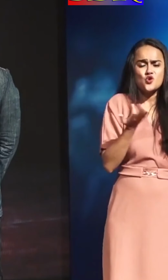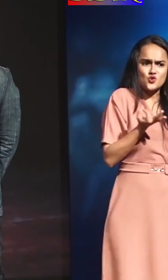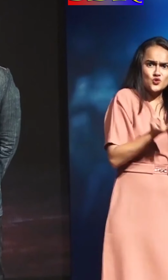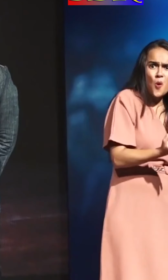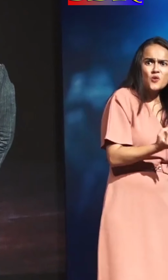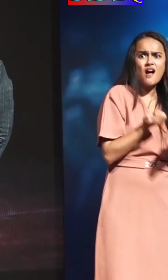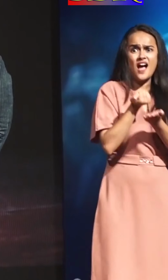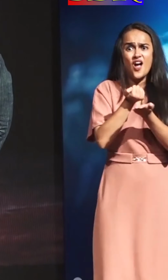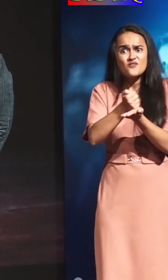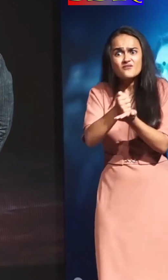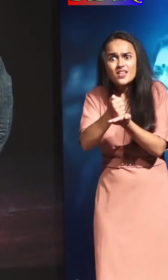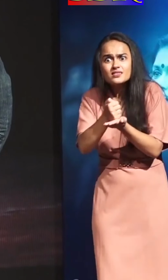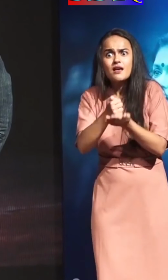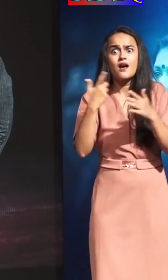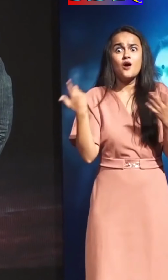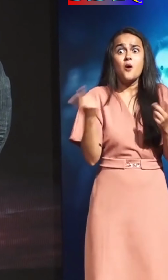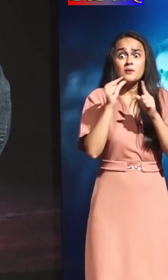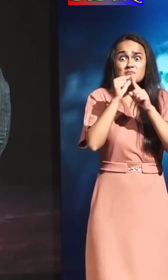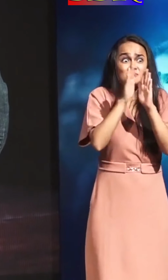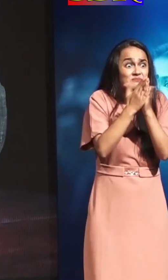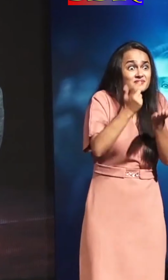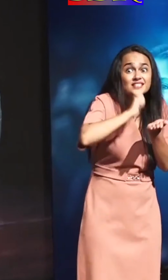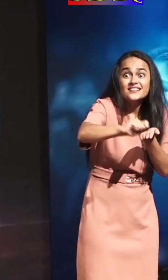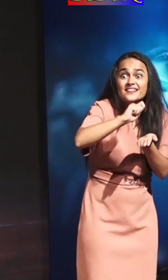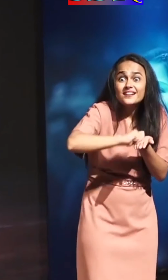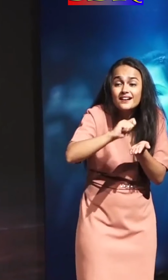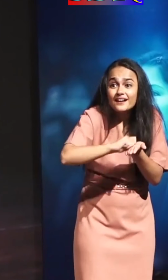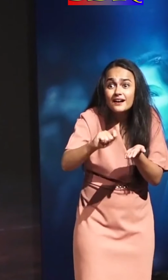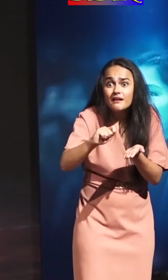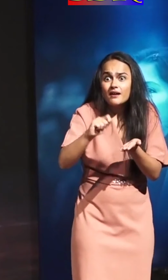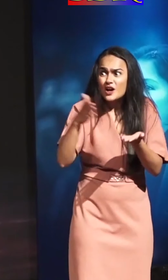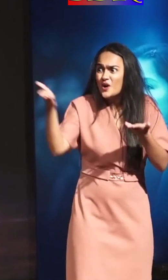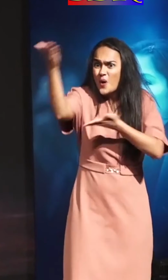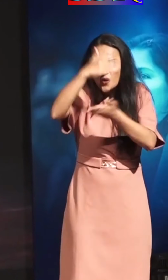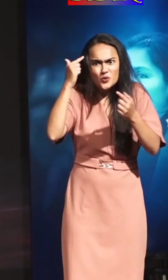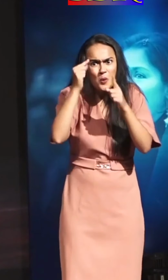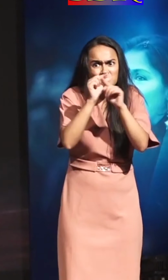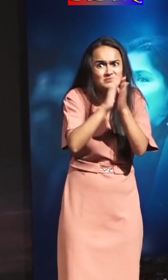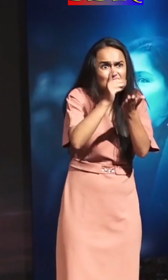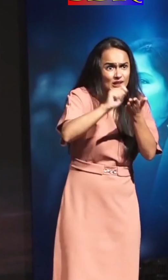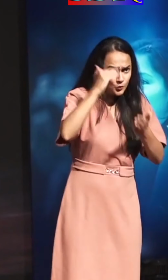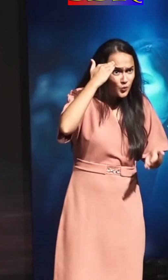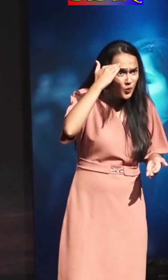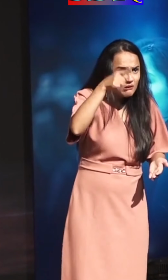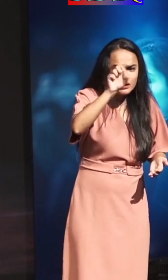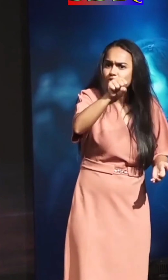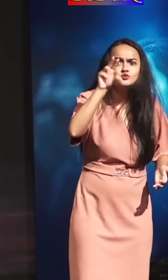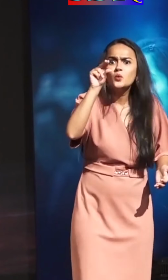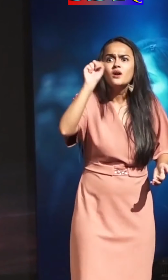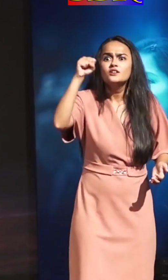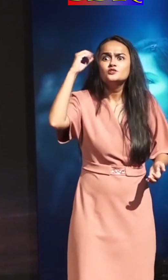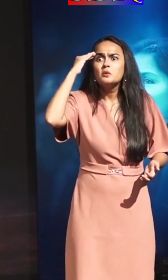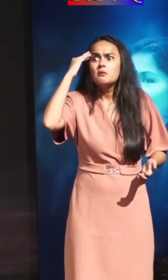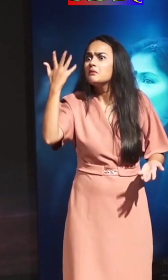टू आयुर्वेद अ सुपरसोनिक घृणित व्यवहार पंचतंत्र पंचतंत्र